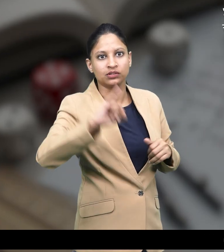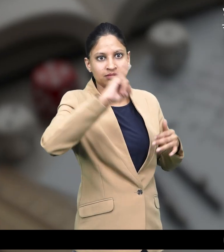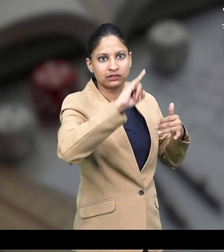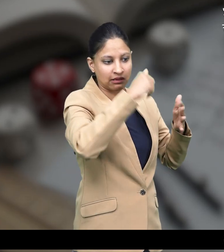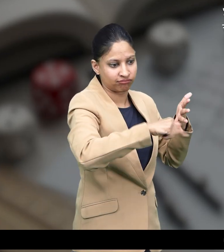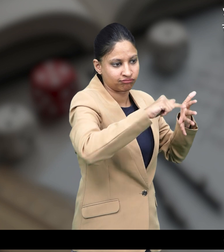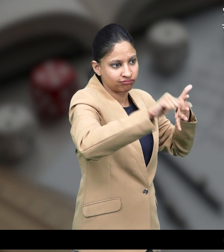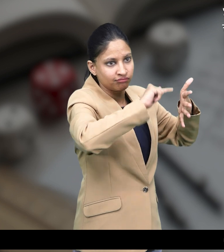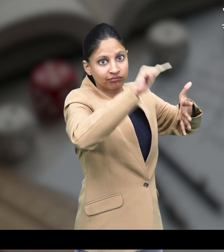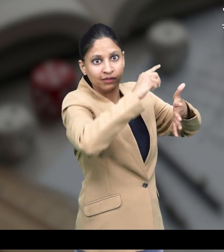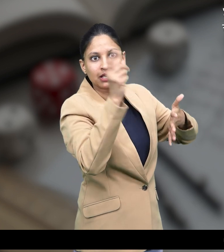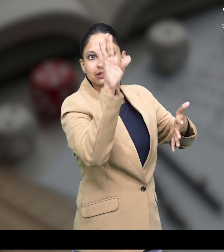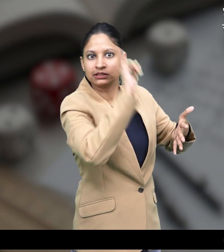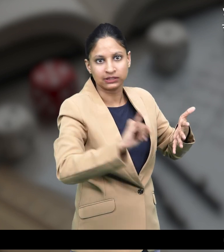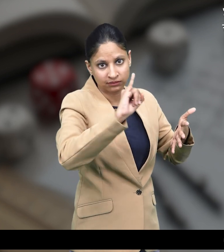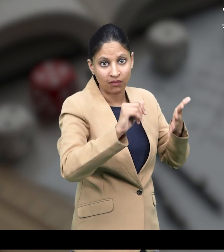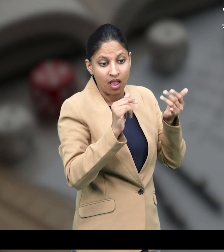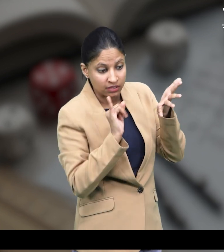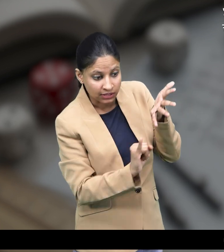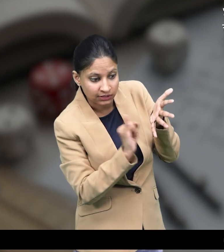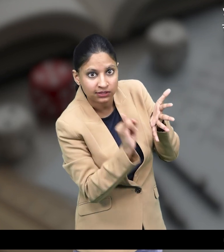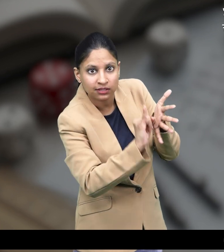6 विटांसाठी 6 ओळी,